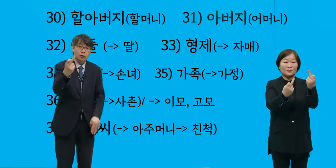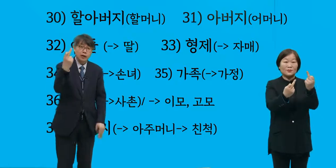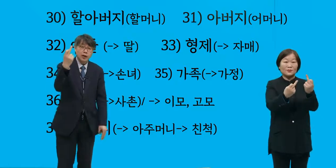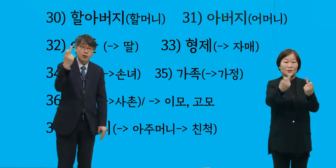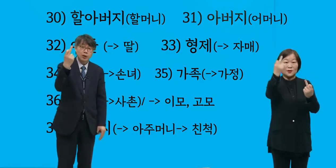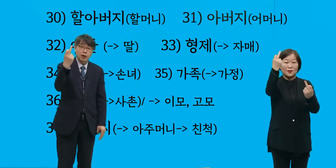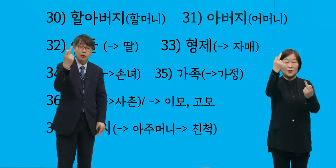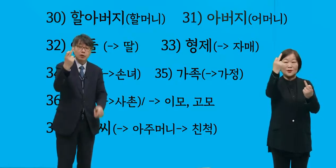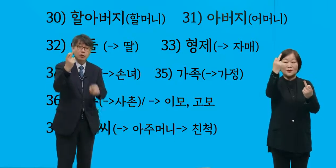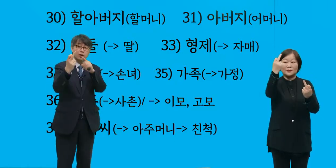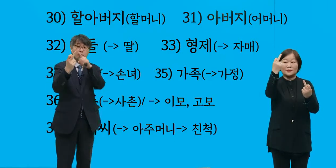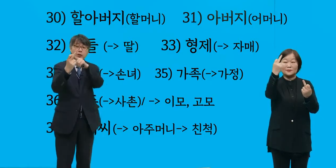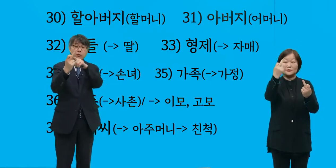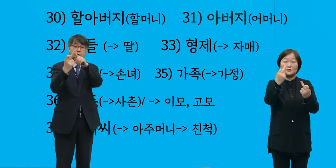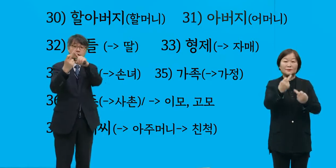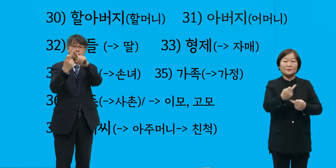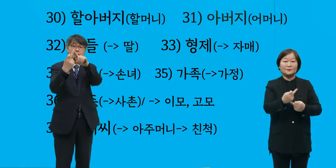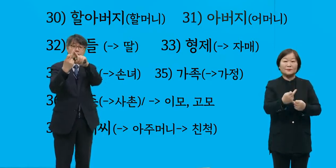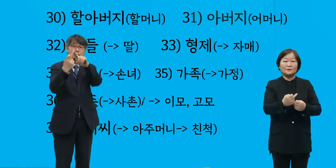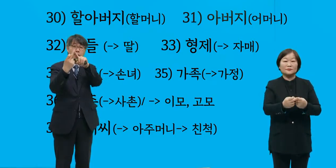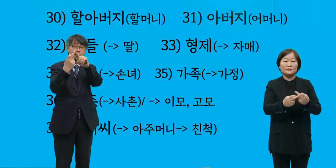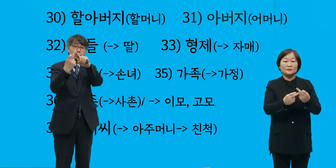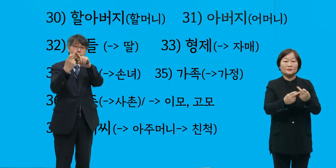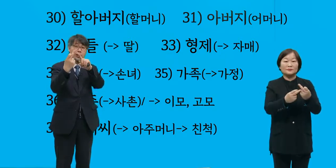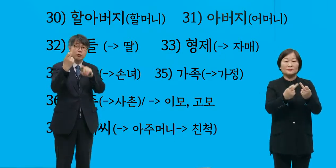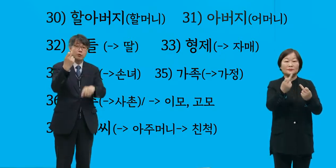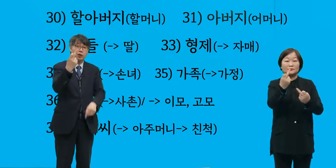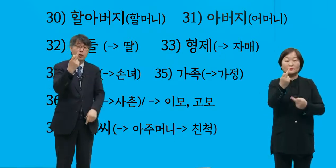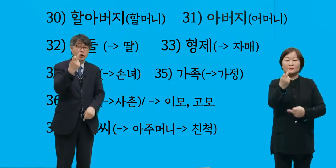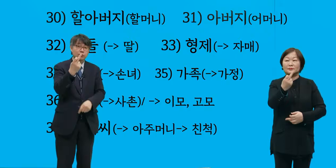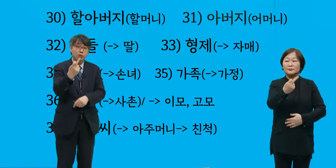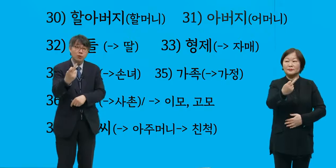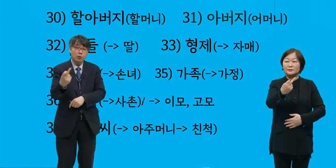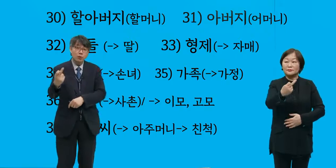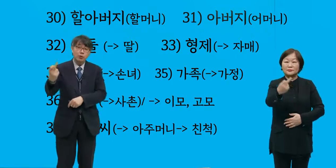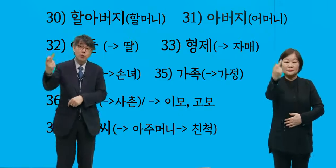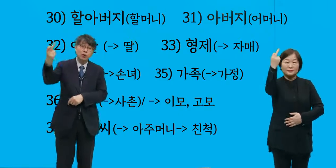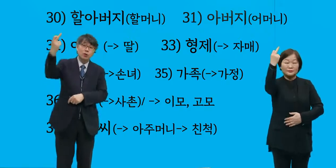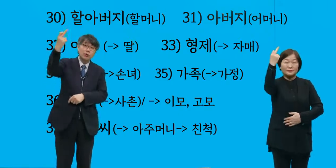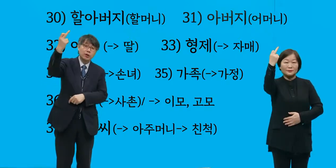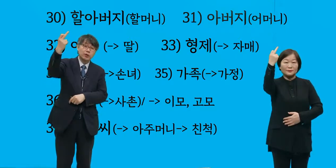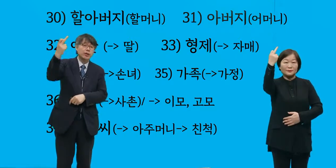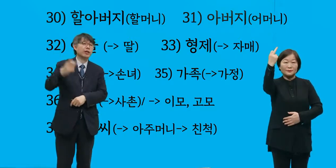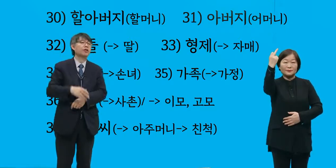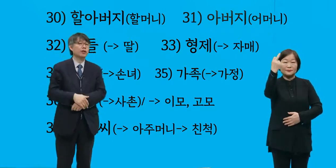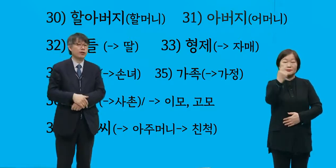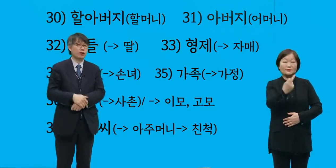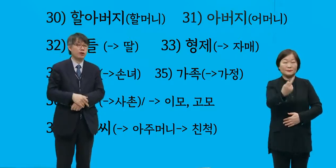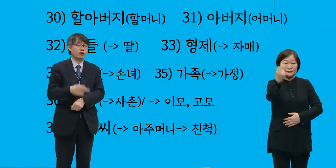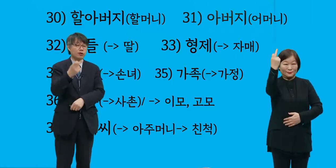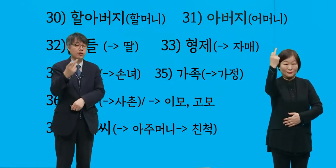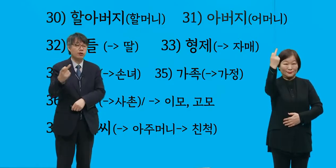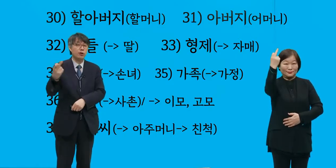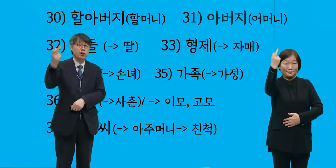자, 이렇게 세 번째 가운데 손가락을 해가지고 위로 딱 올리면 이게 형이에요.